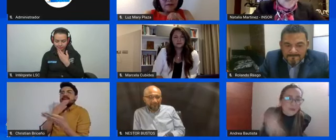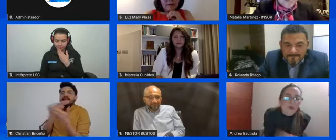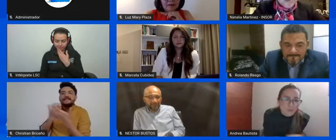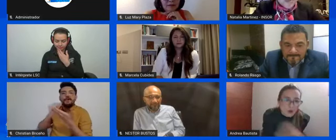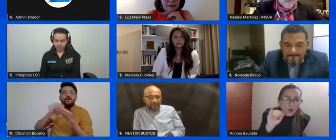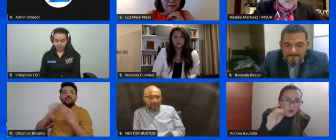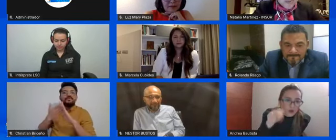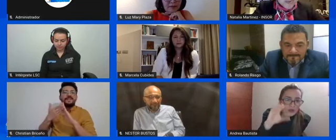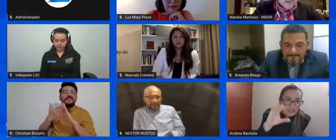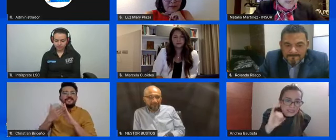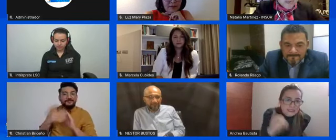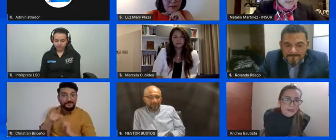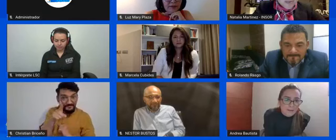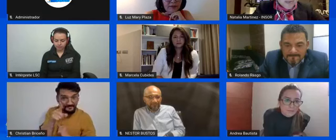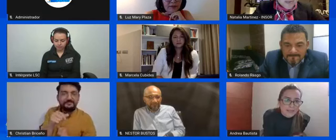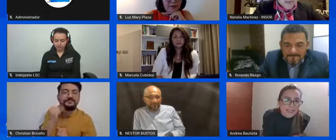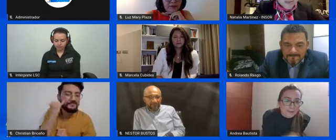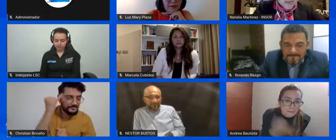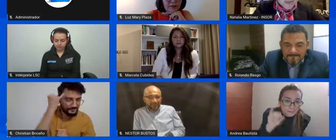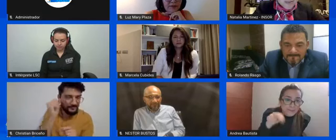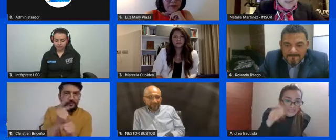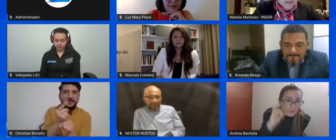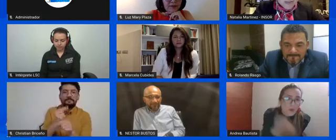Y ya poco a poco,